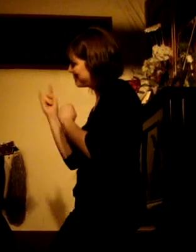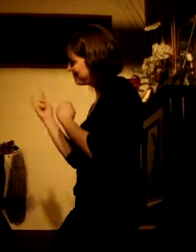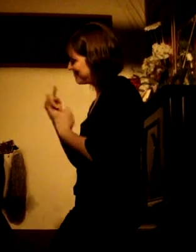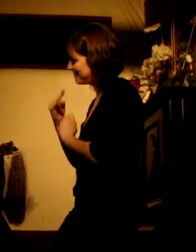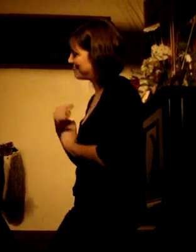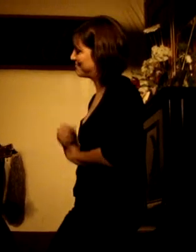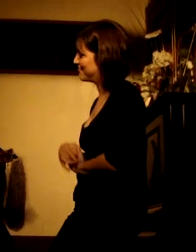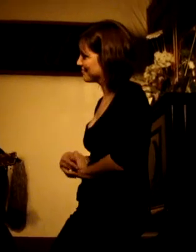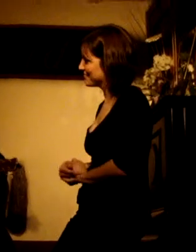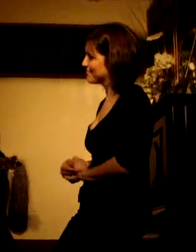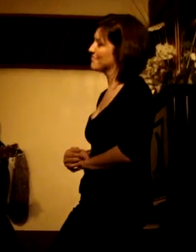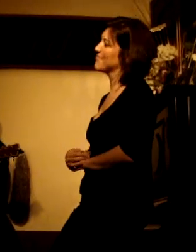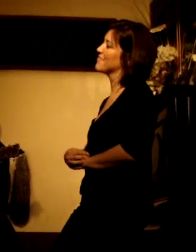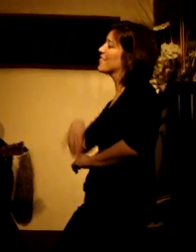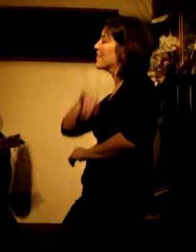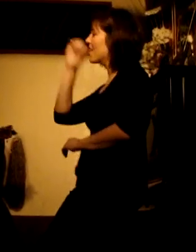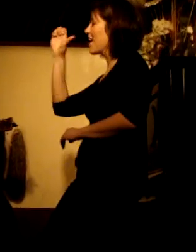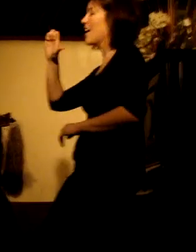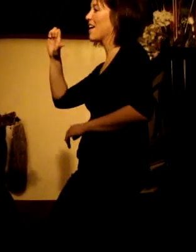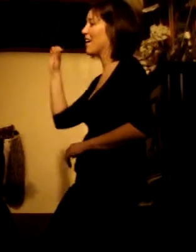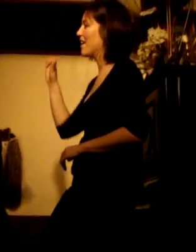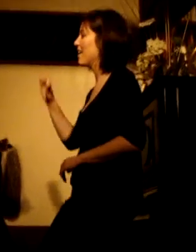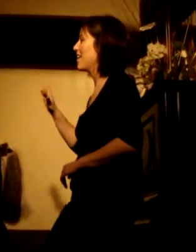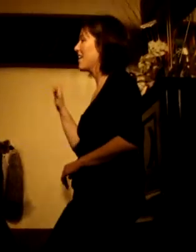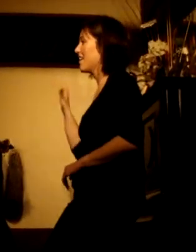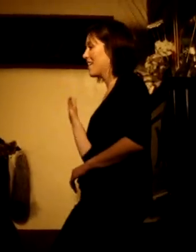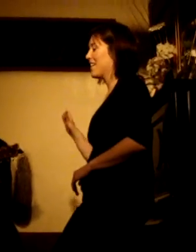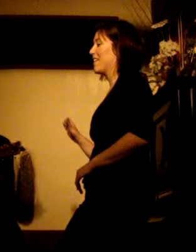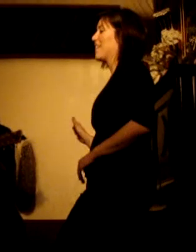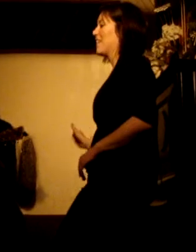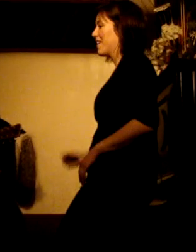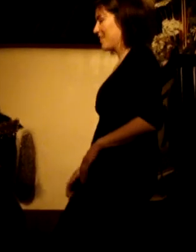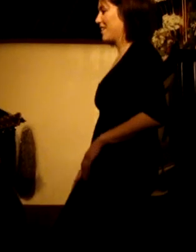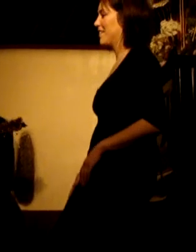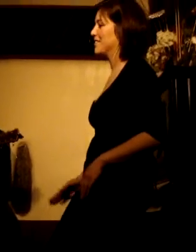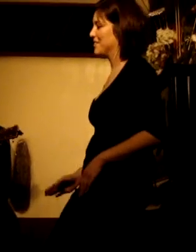tramposas tus caricias. Diré,